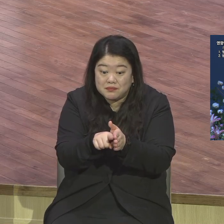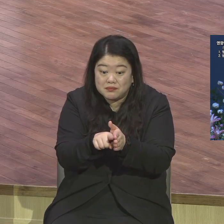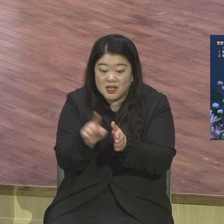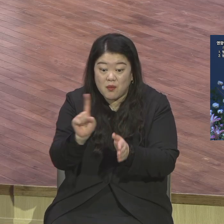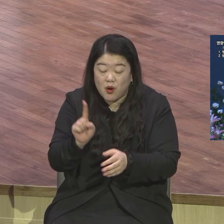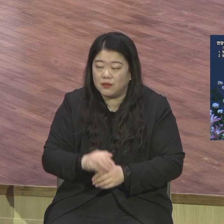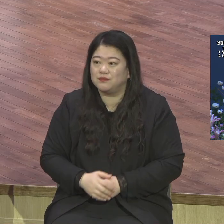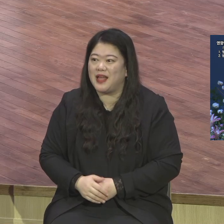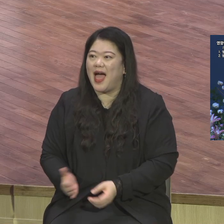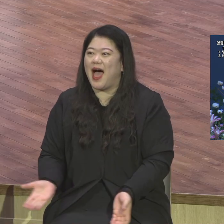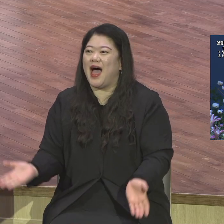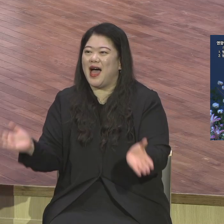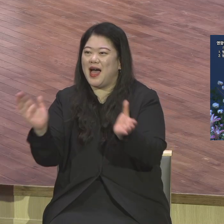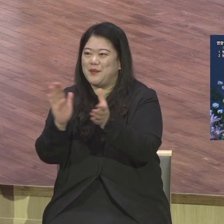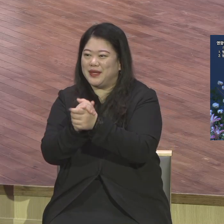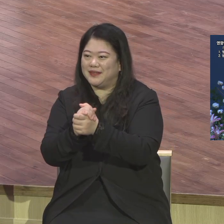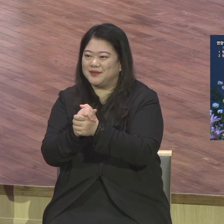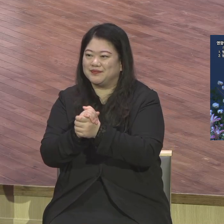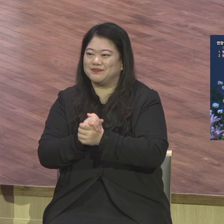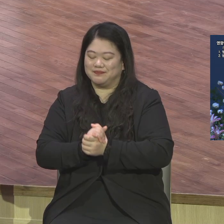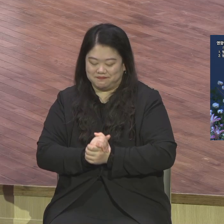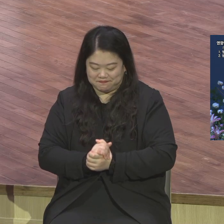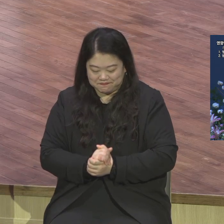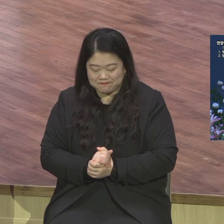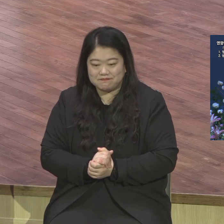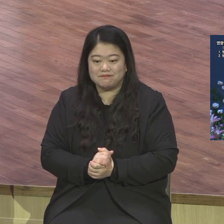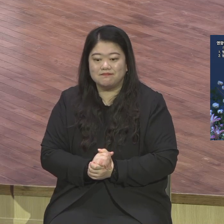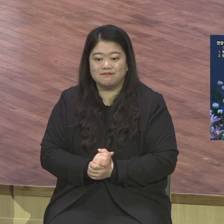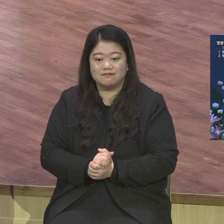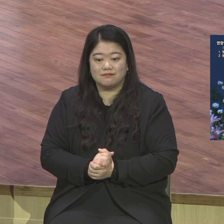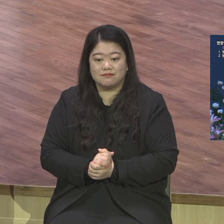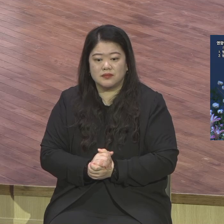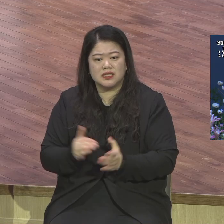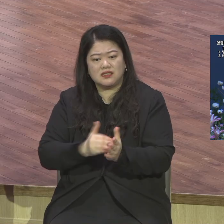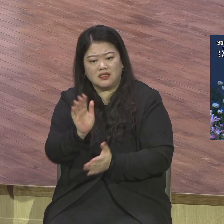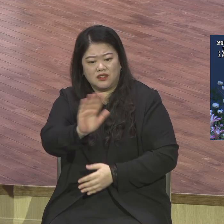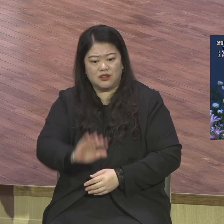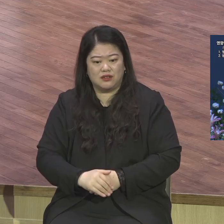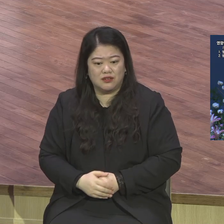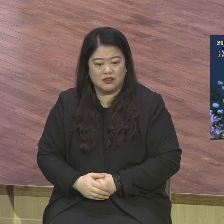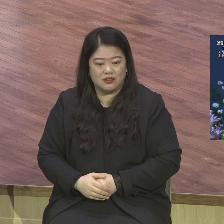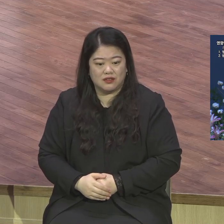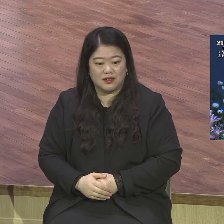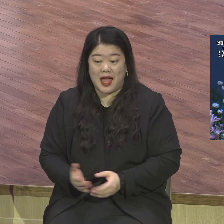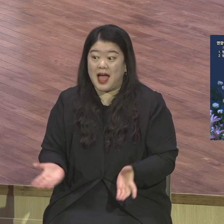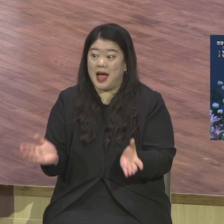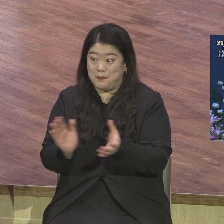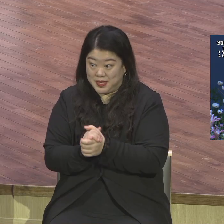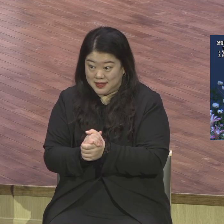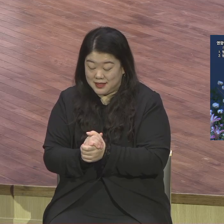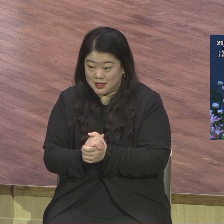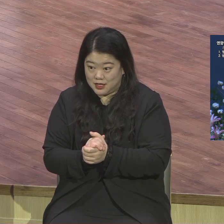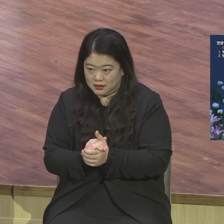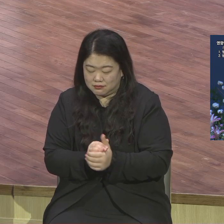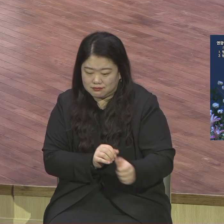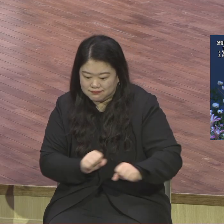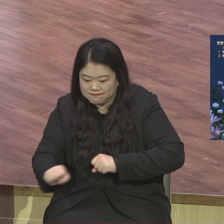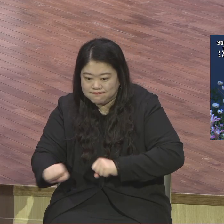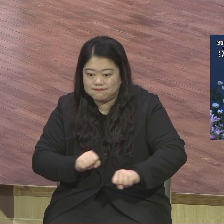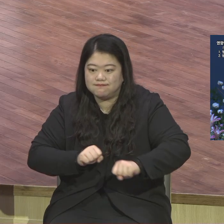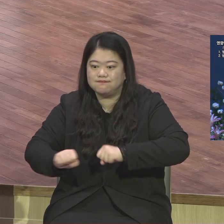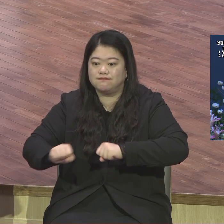주저하는 믿음이 아니라 실천하는 믿음, 영향력 있는 믿음이 돼야 돼요. 그래서 선포되는 말씀마다